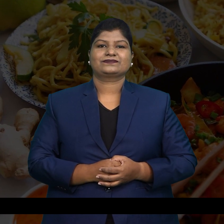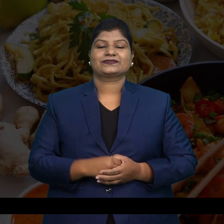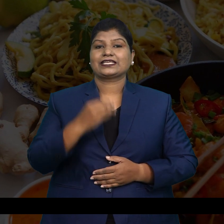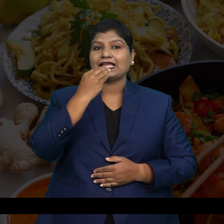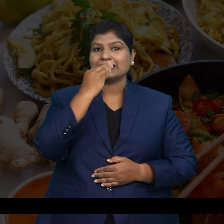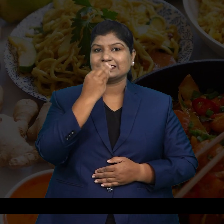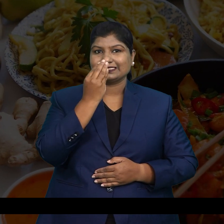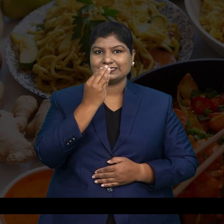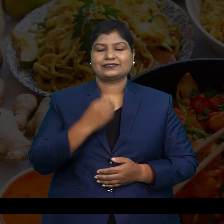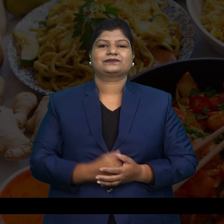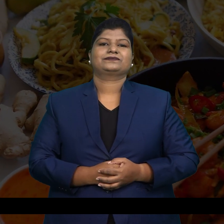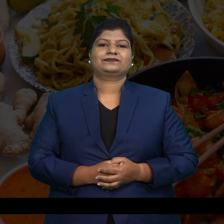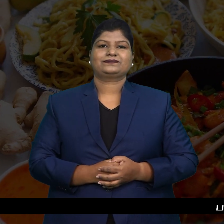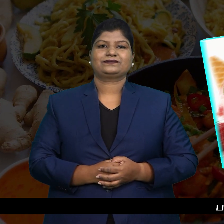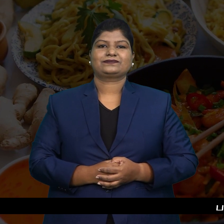ஈரட்டி,